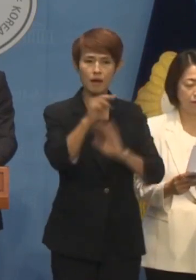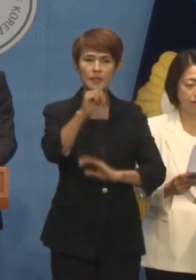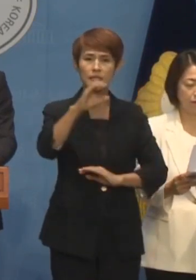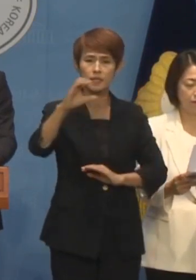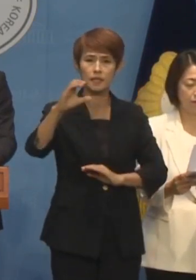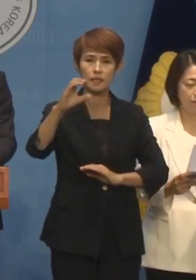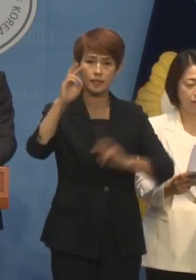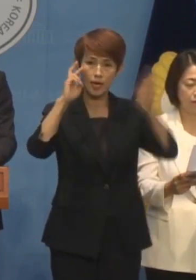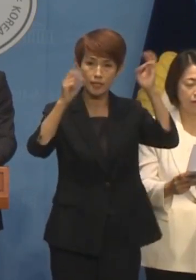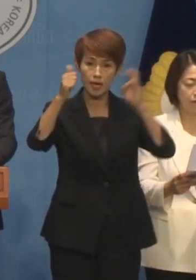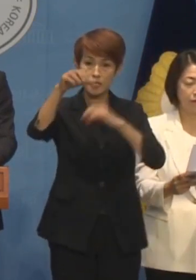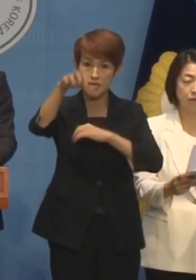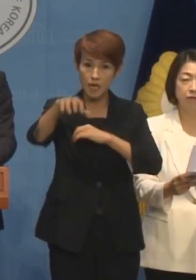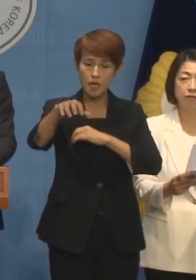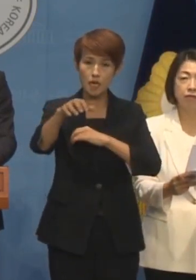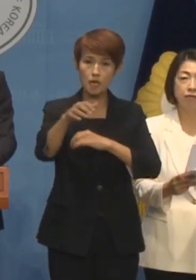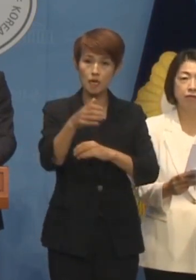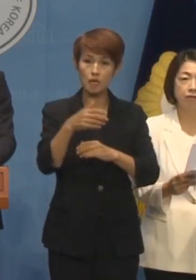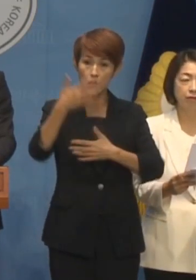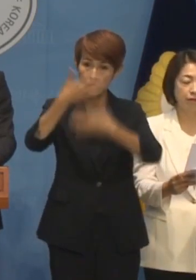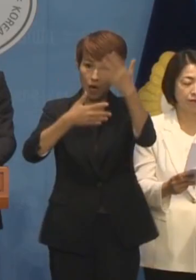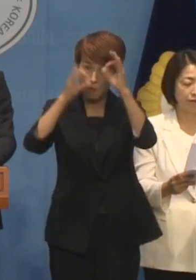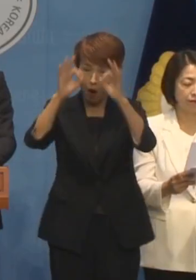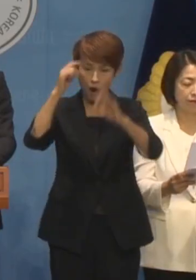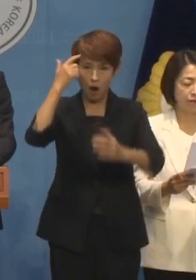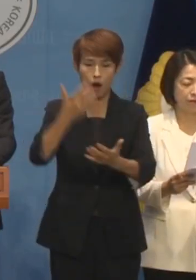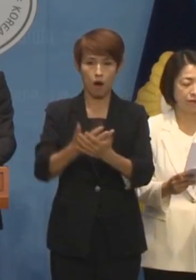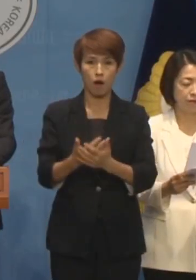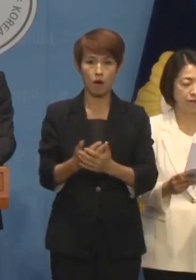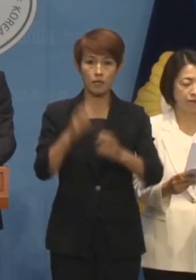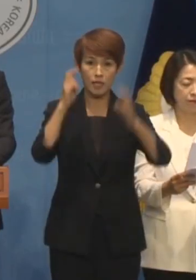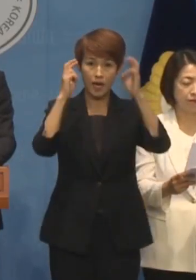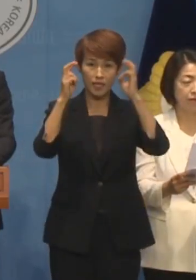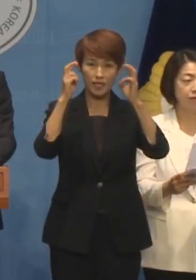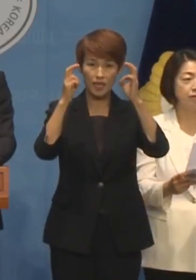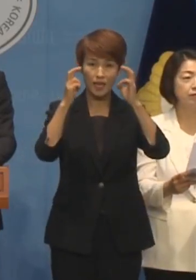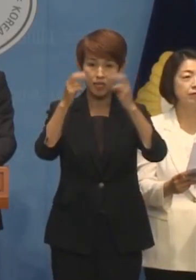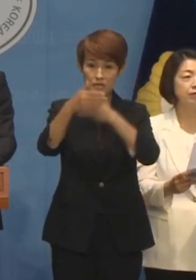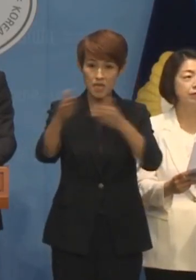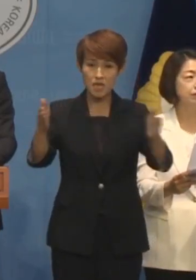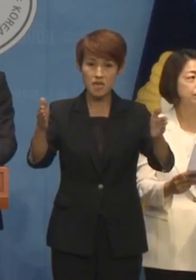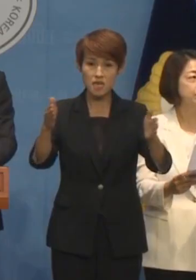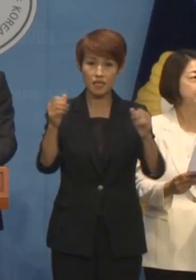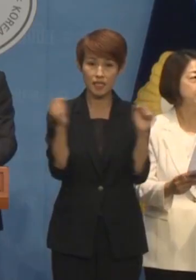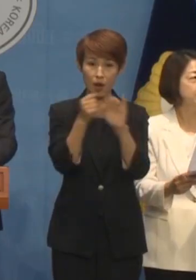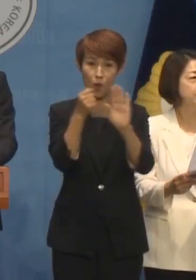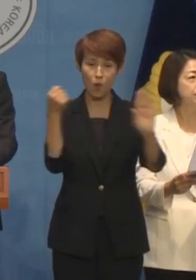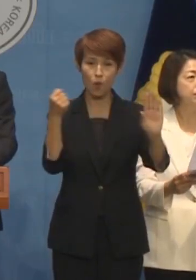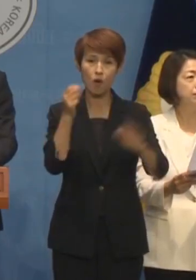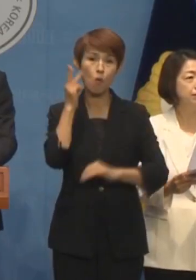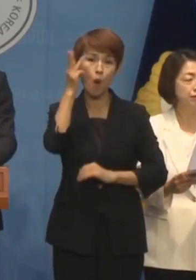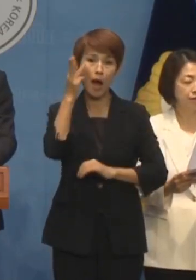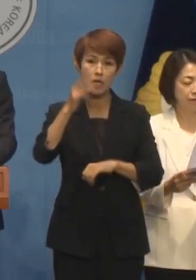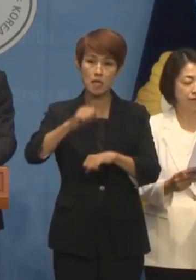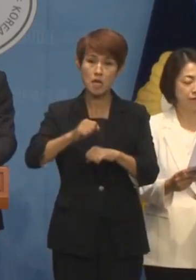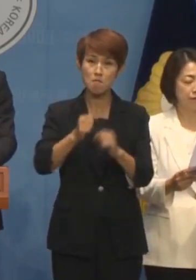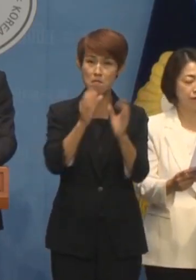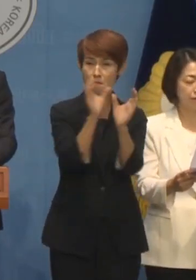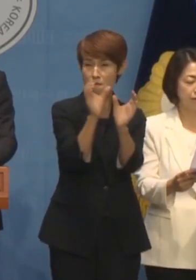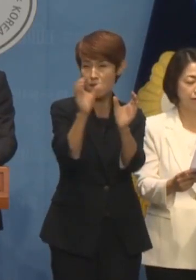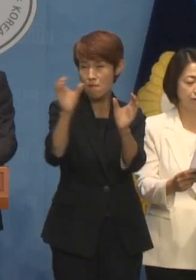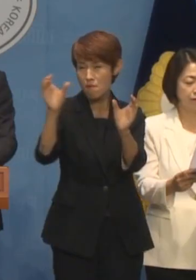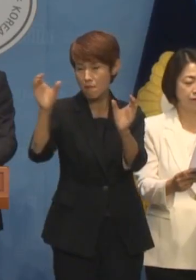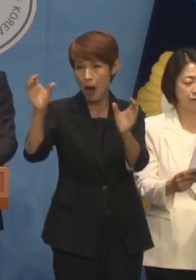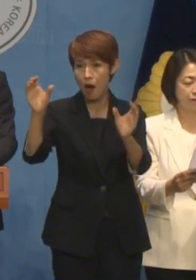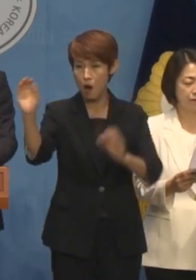MBC 사장실 영상은 충격적이었다. 사장실 냉장고에 가득 차 있던 와인들, 심지어 그중